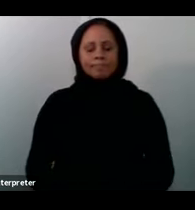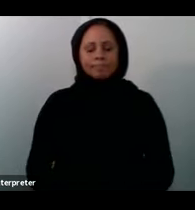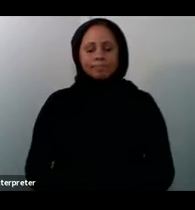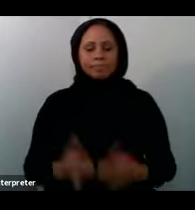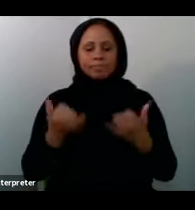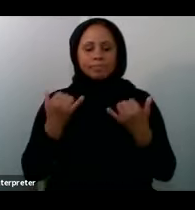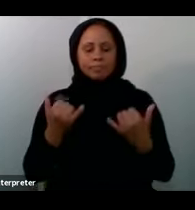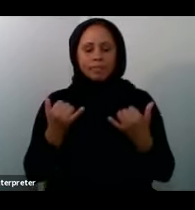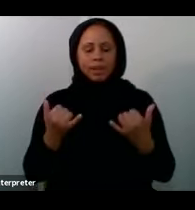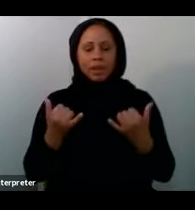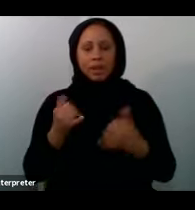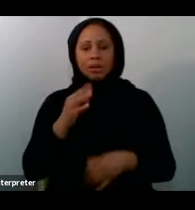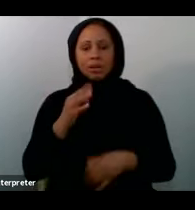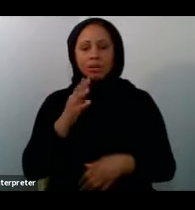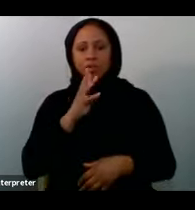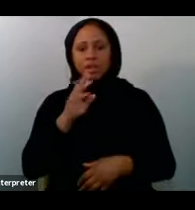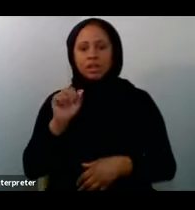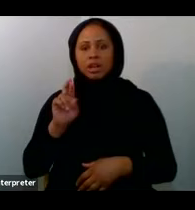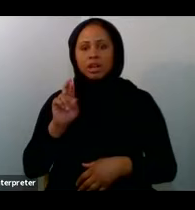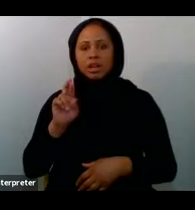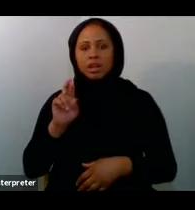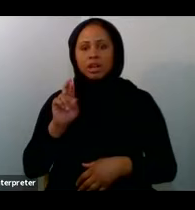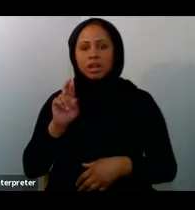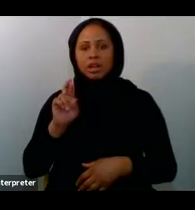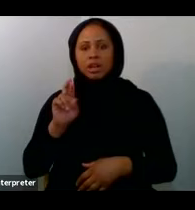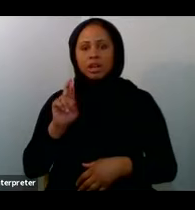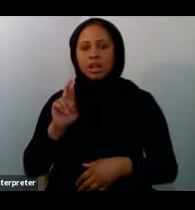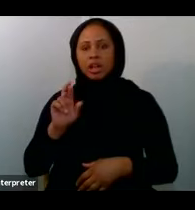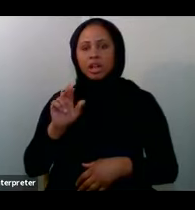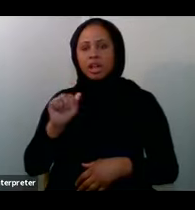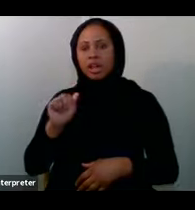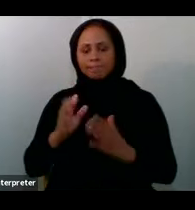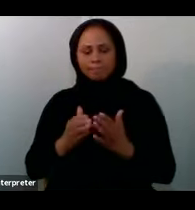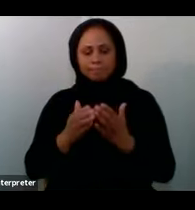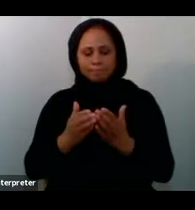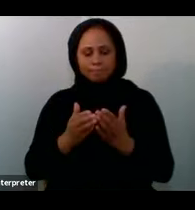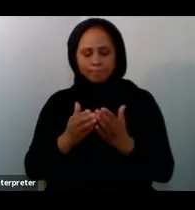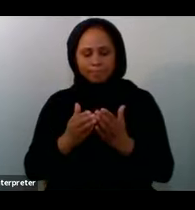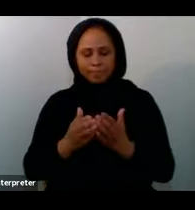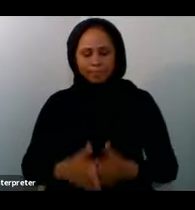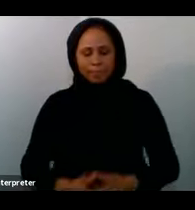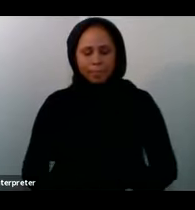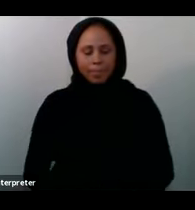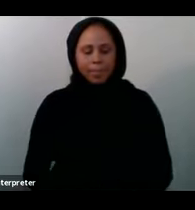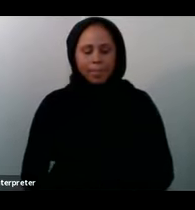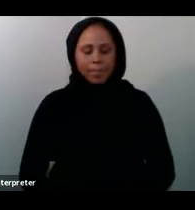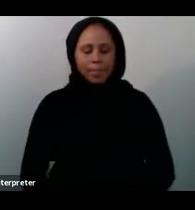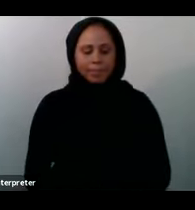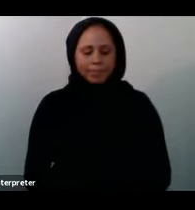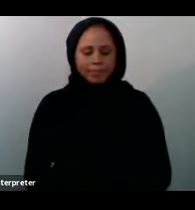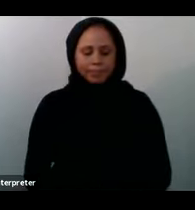I pray for Allah from the Most Gracious.